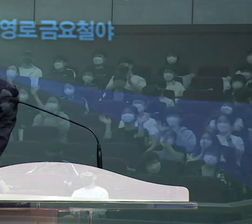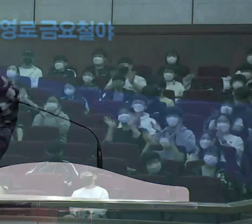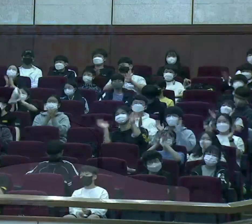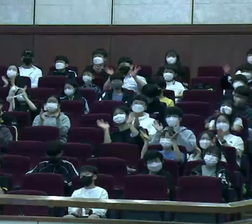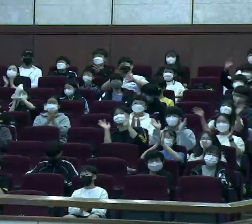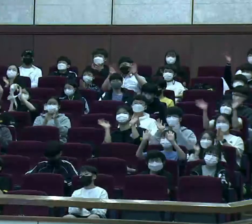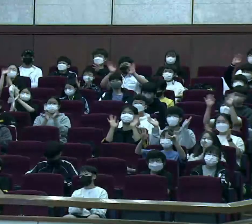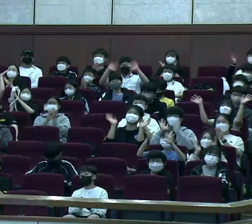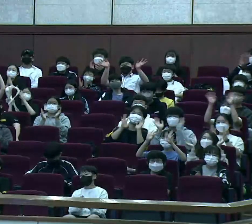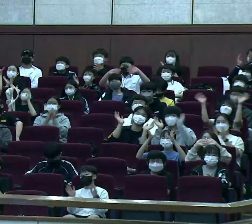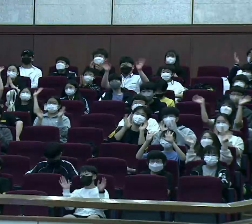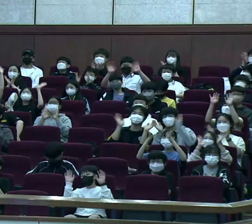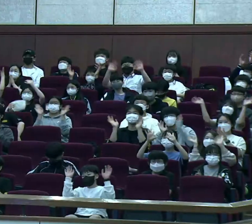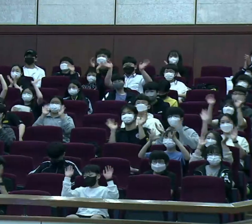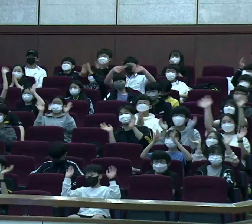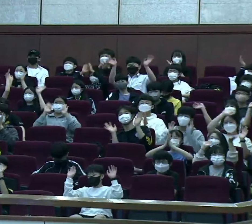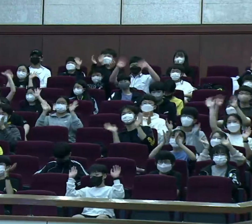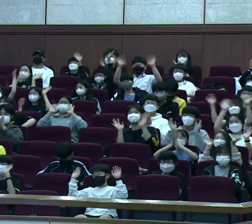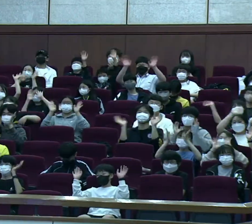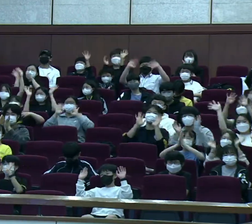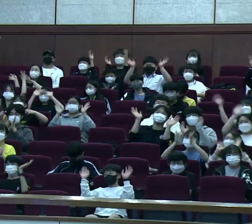박수하겠습니다.